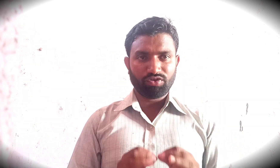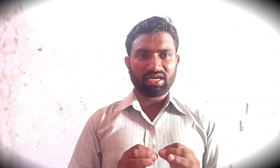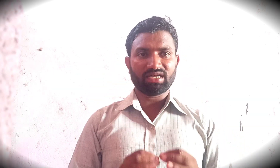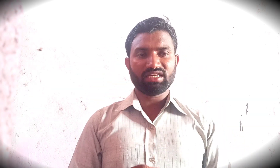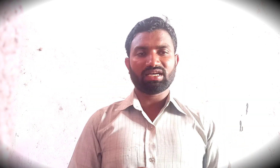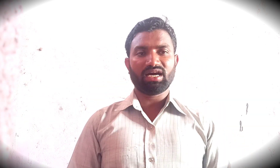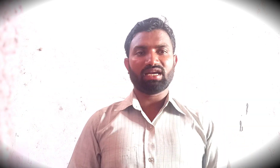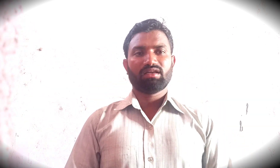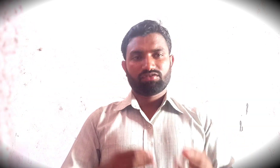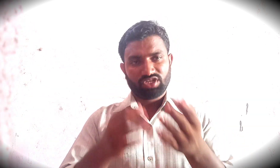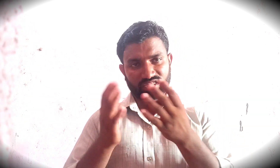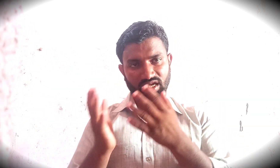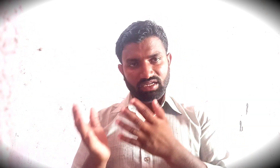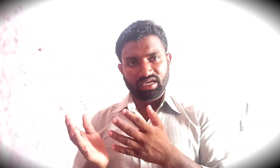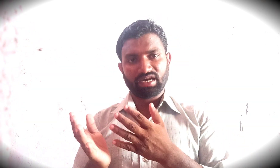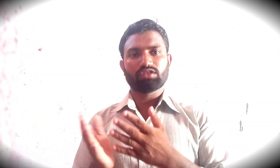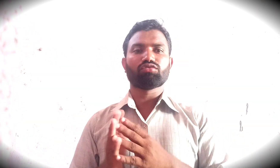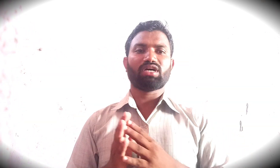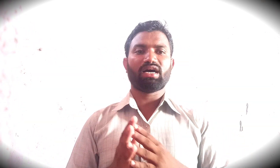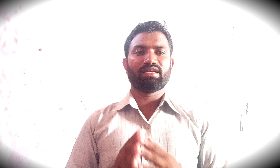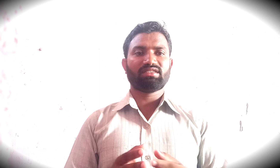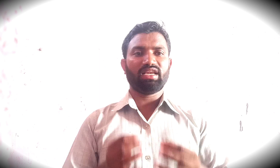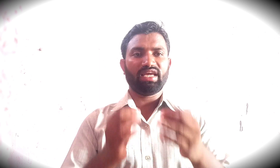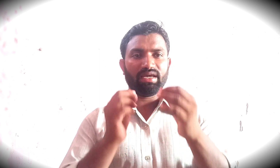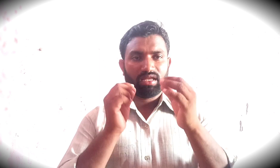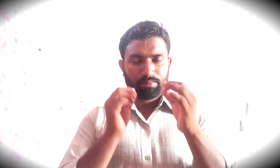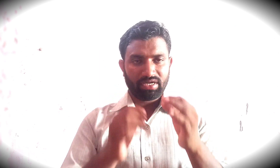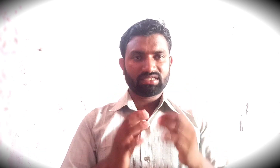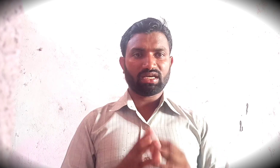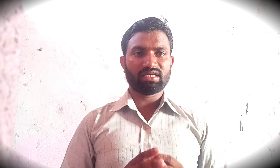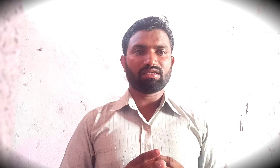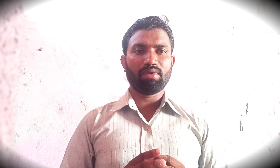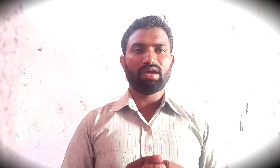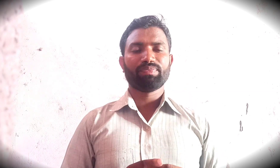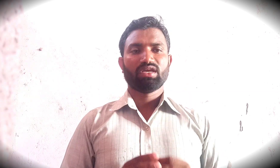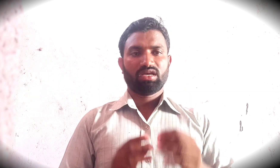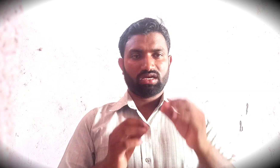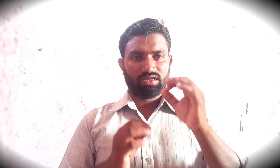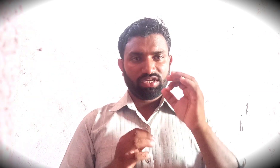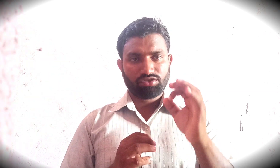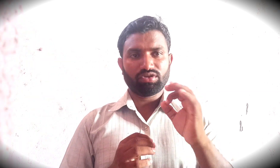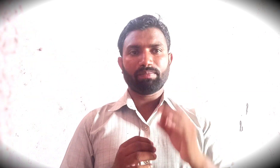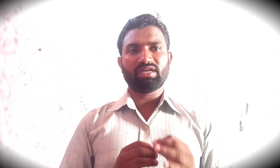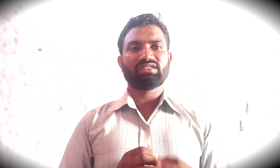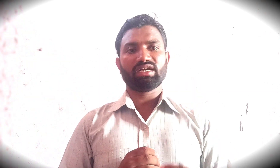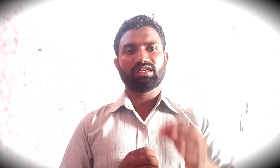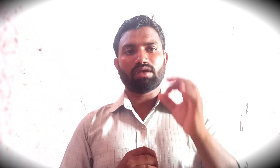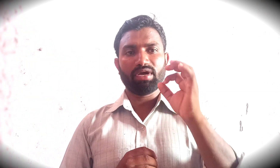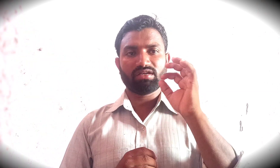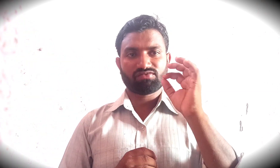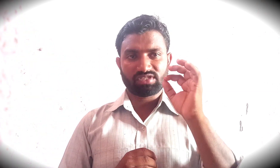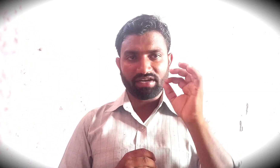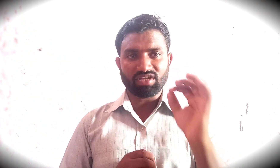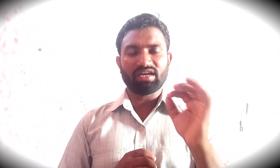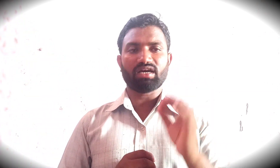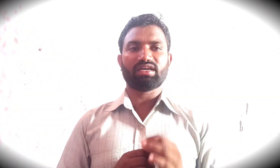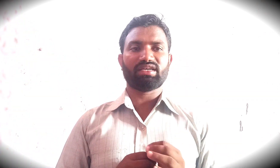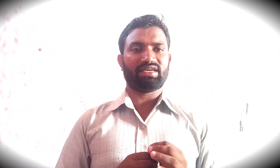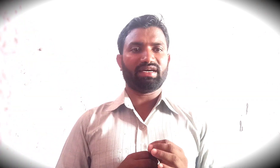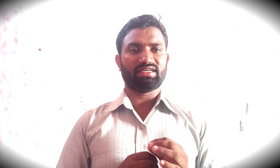का अधिकार शैतान के हाथों था। इसीलिए परीक्षा के समय, यीशु की परीक्षा के समय शैतान आकर के क्या कहता